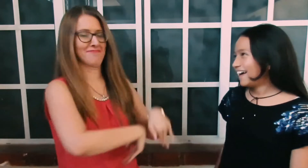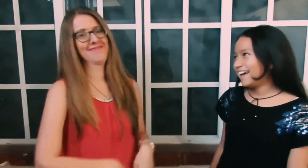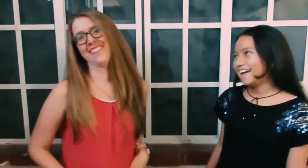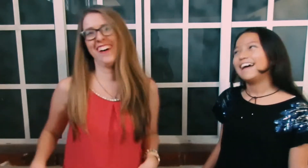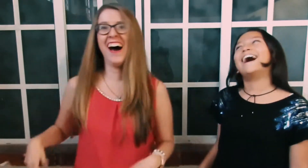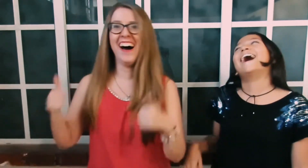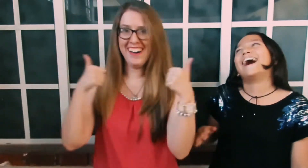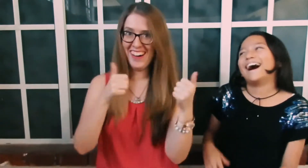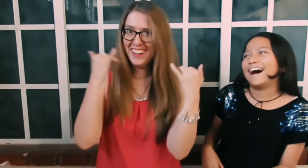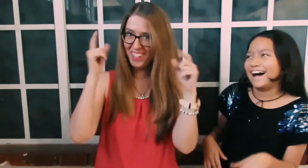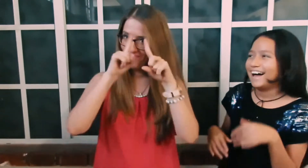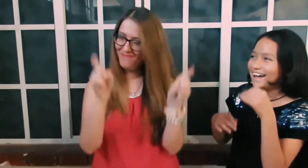Calmada.